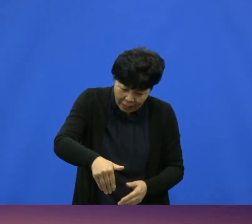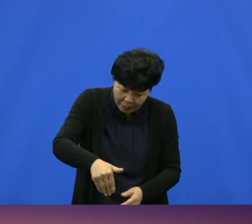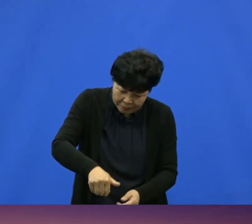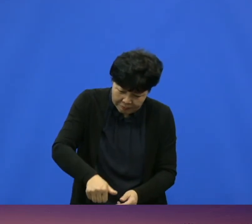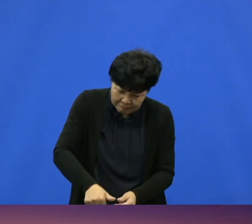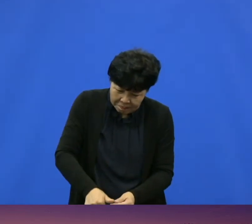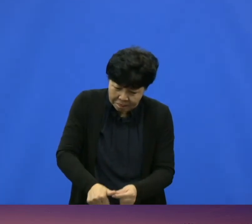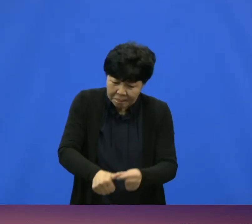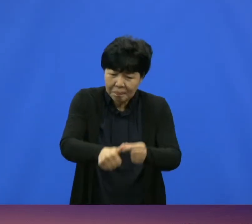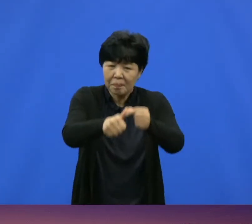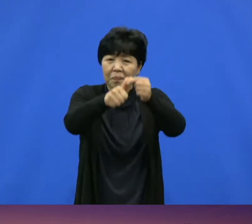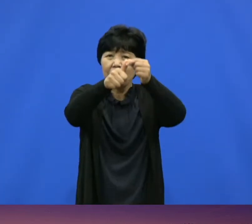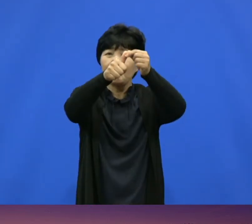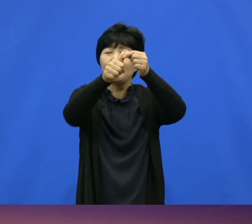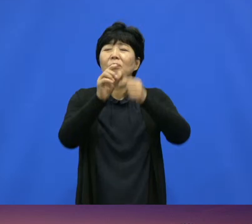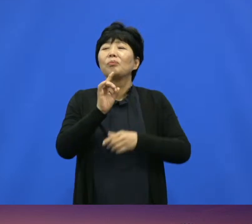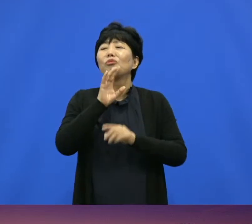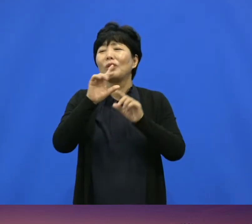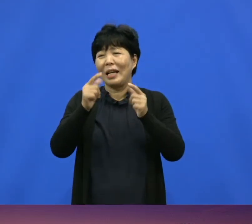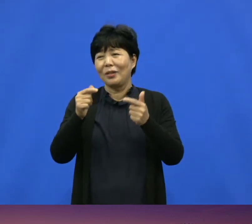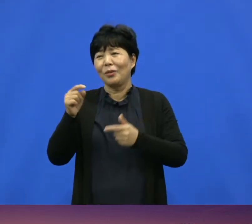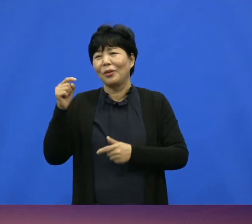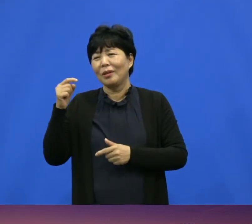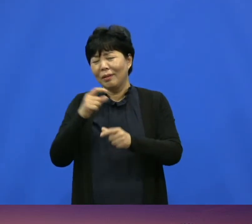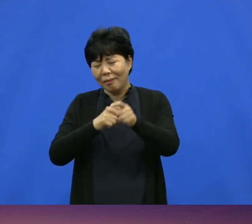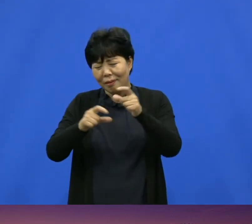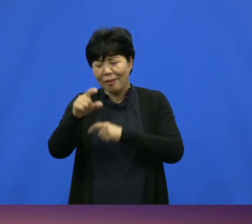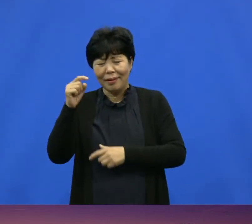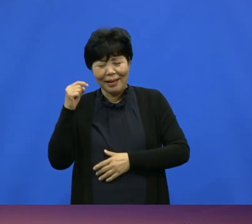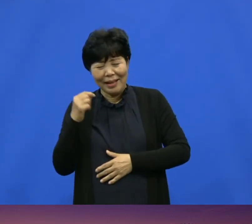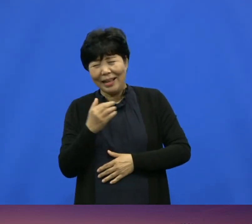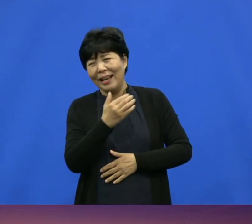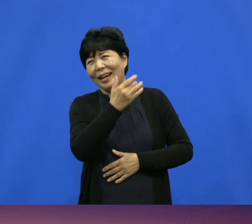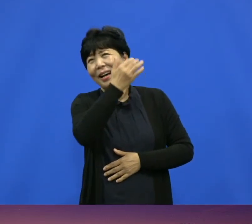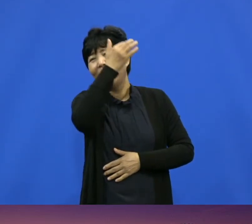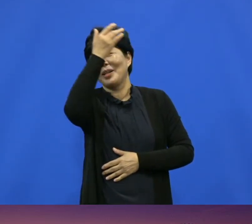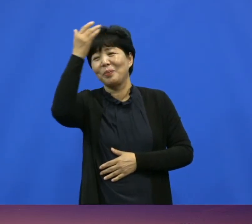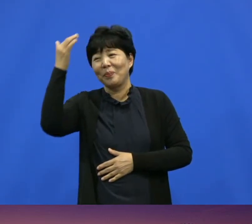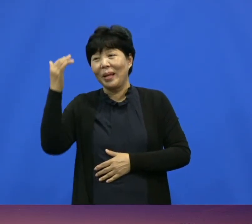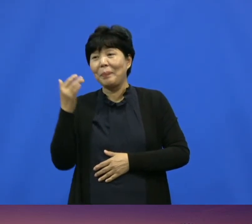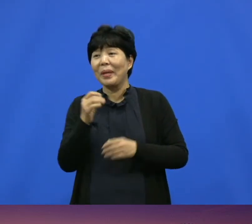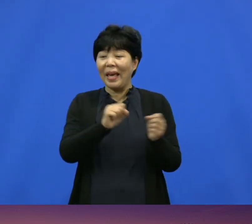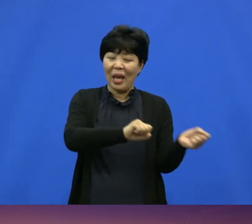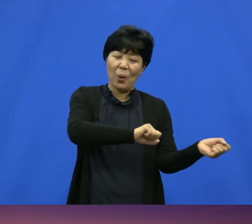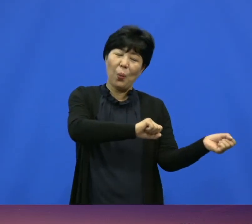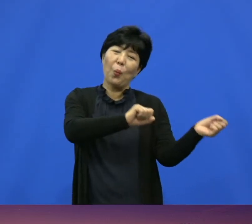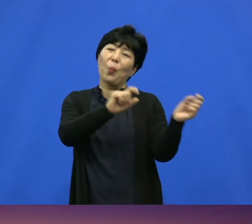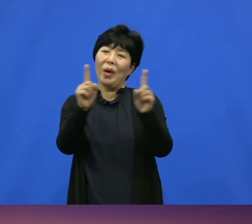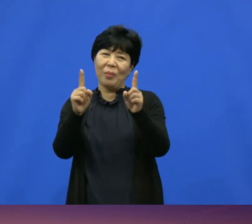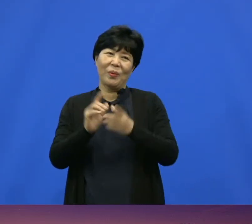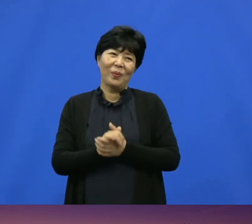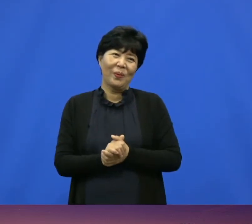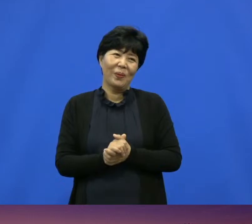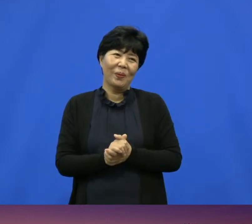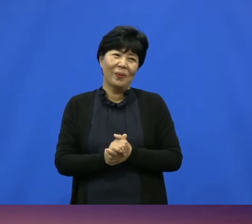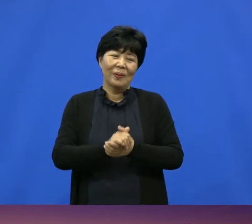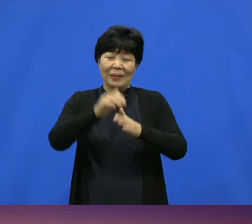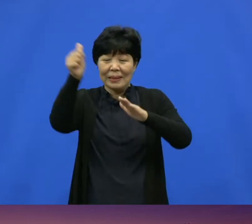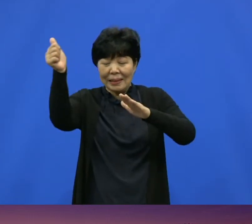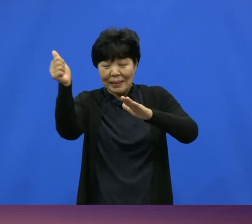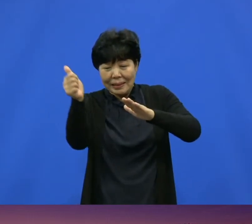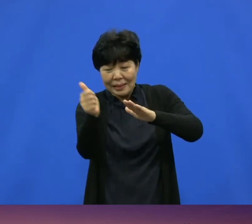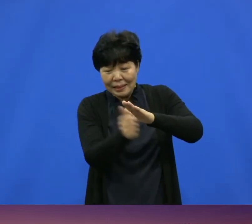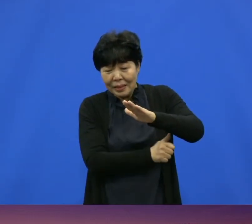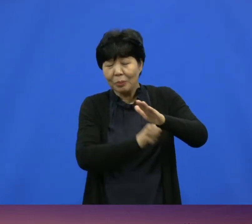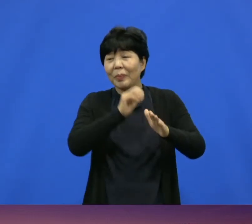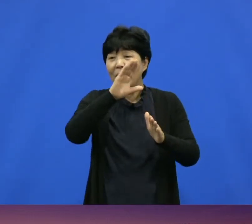끝나지 않고 아름답게 회복시켜 주신다는 것. 실패의 순간에 끌어올려 주신 것도